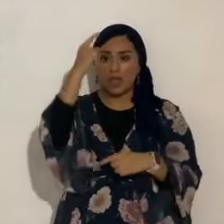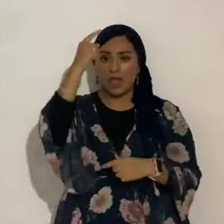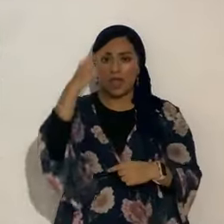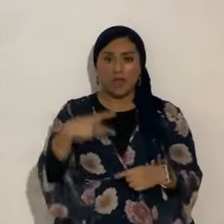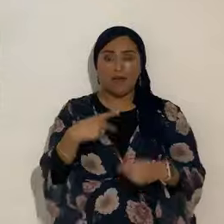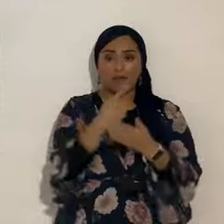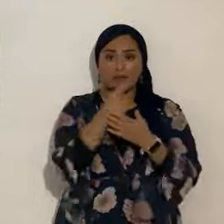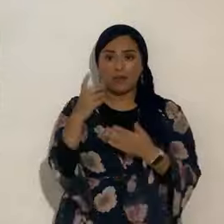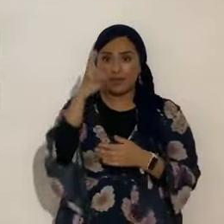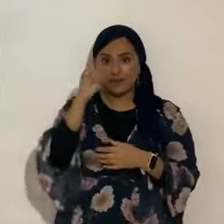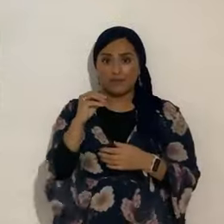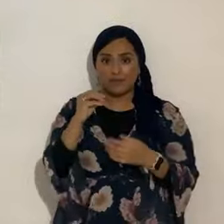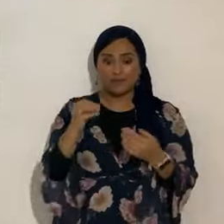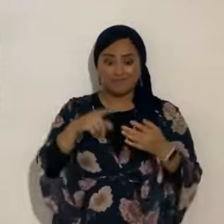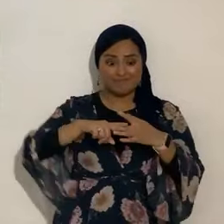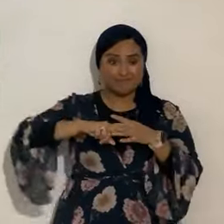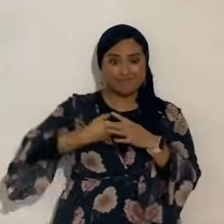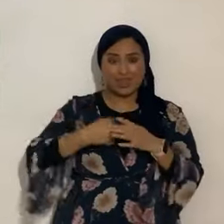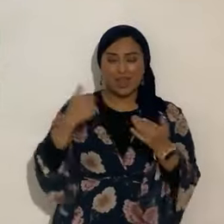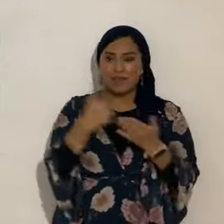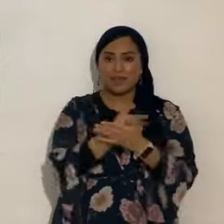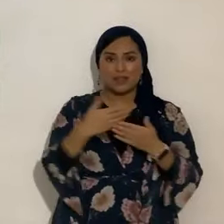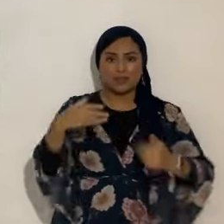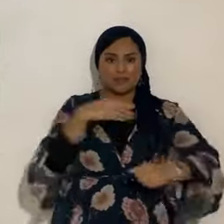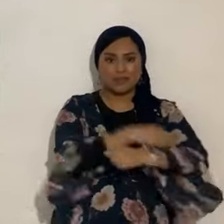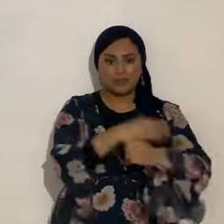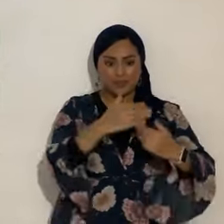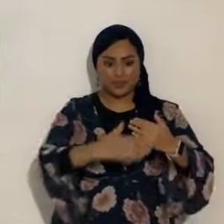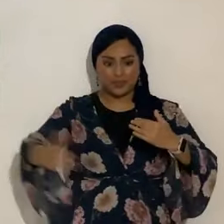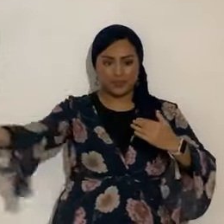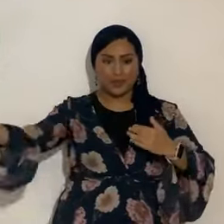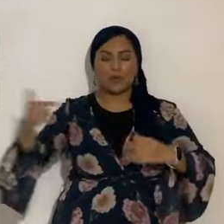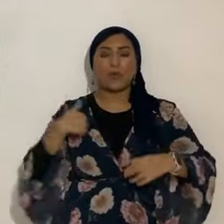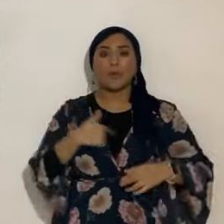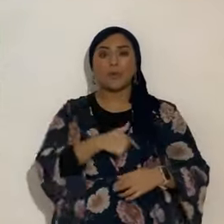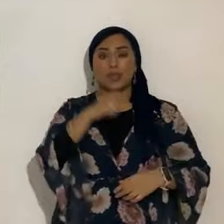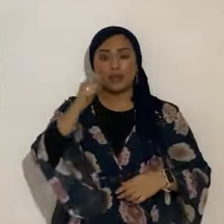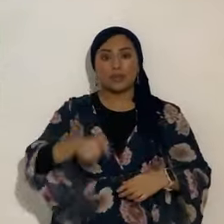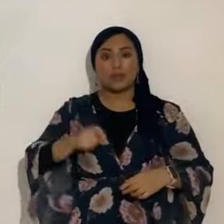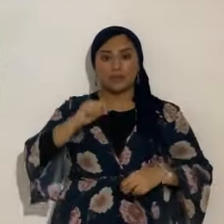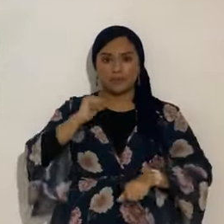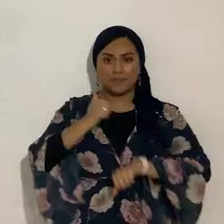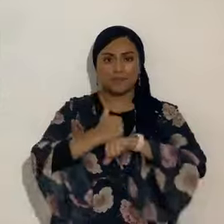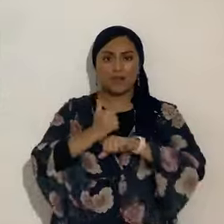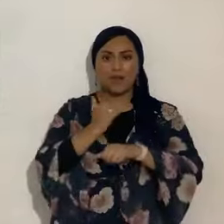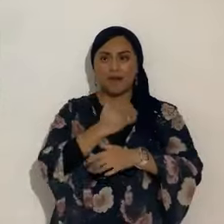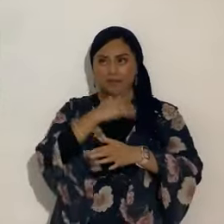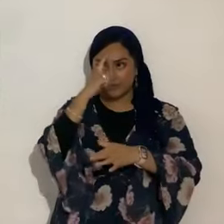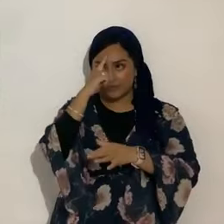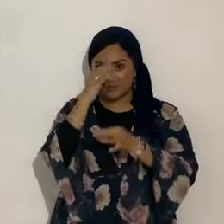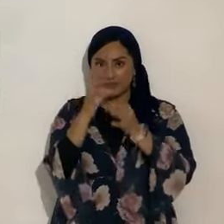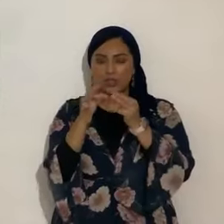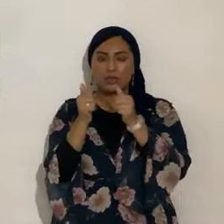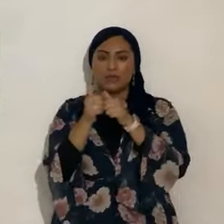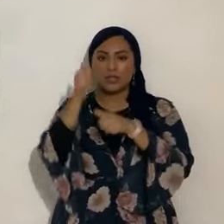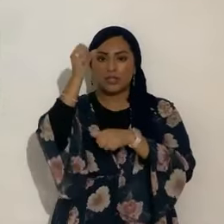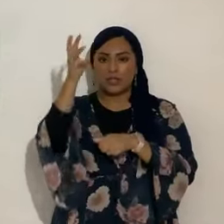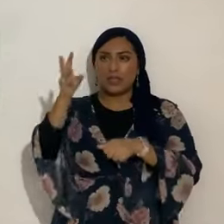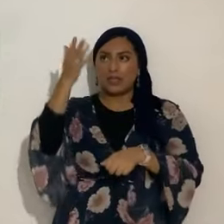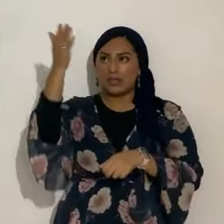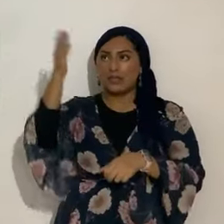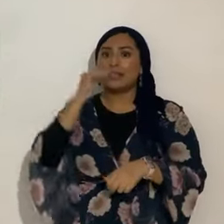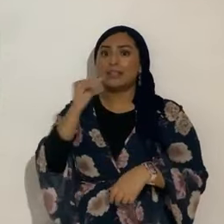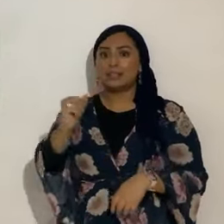semana 70, todo se va a arreciar. Tenemos que estar bien anclados en Yahshua Mashiach, la roca de